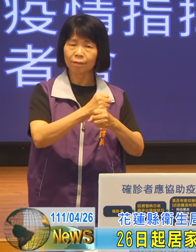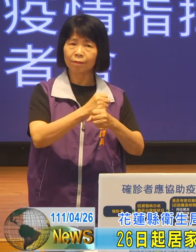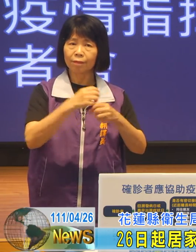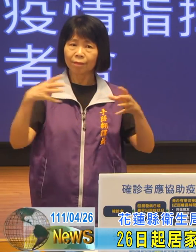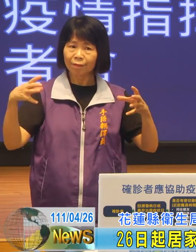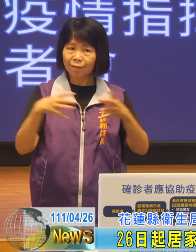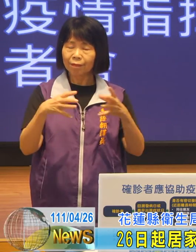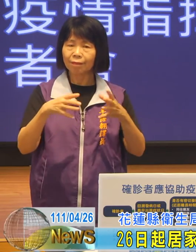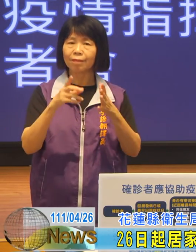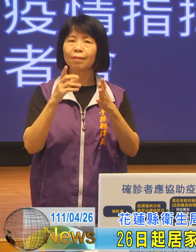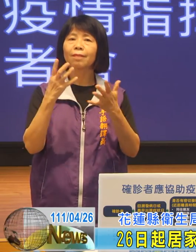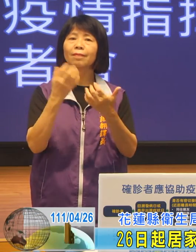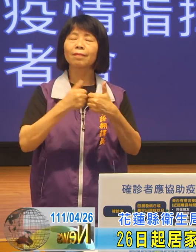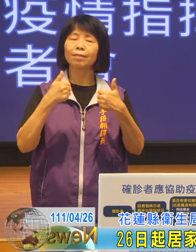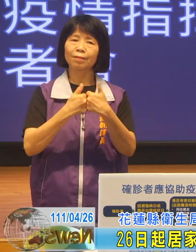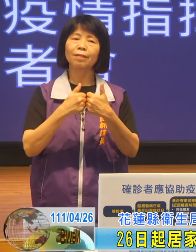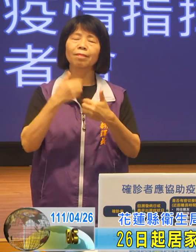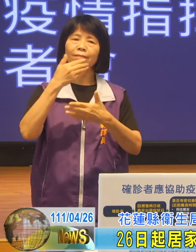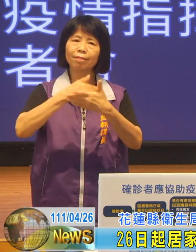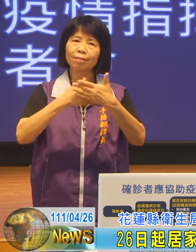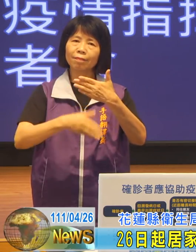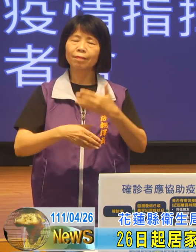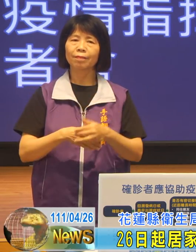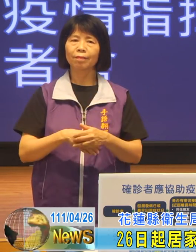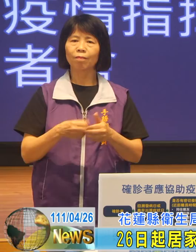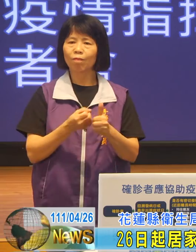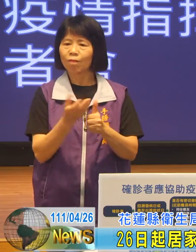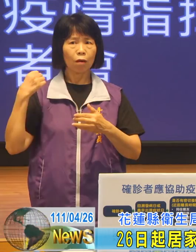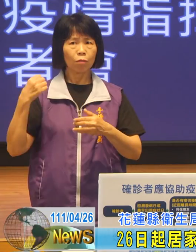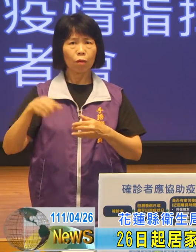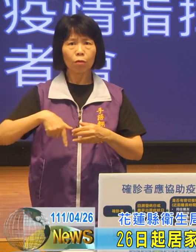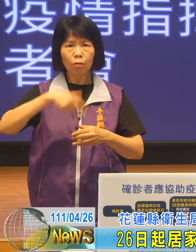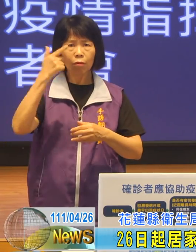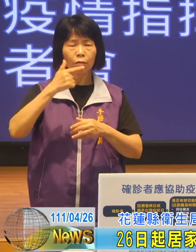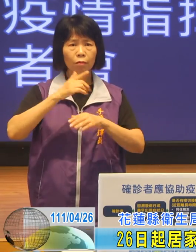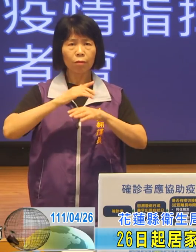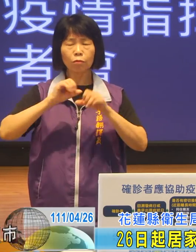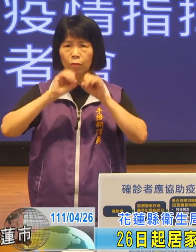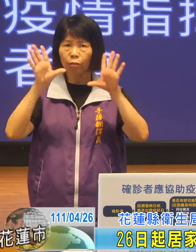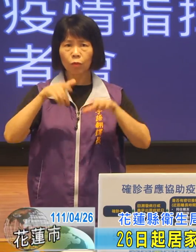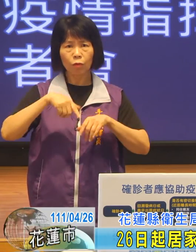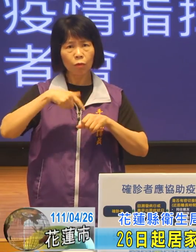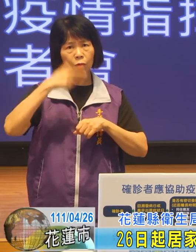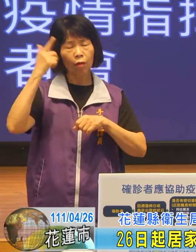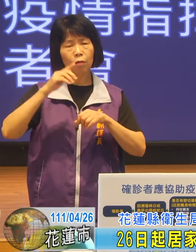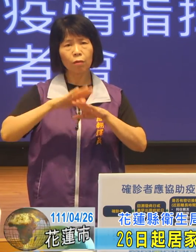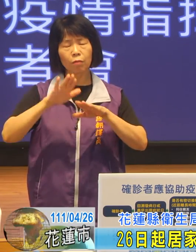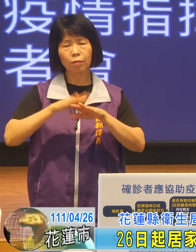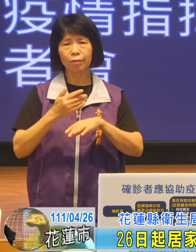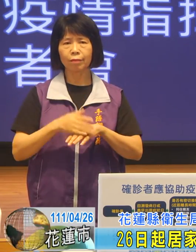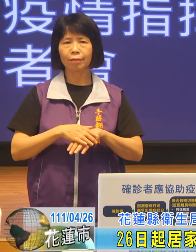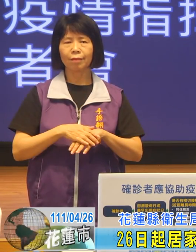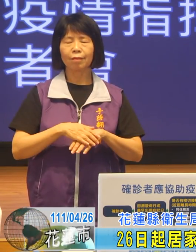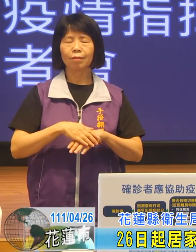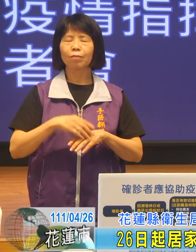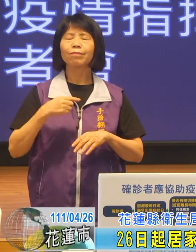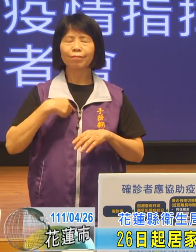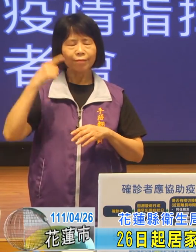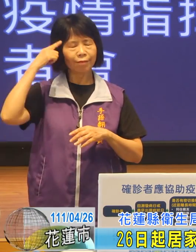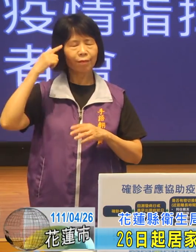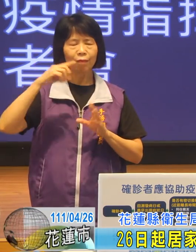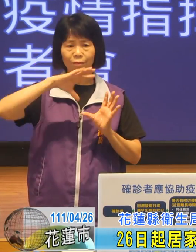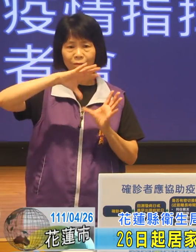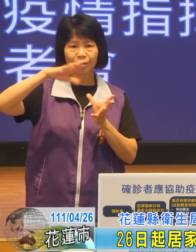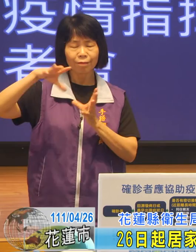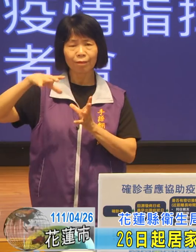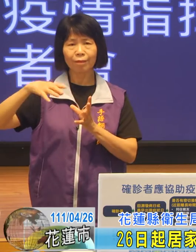会会比较少一点，那也比较不会造成一个传播链。我想世界上任何一个制度没有